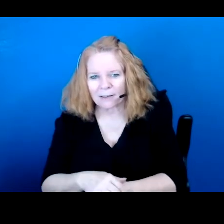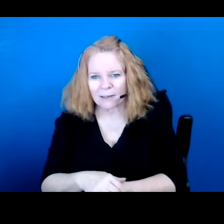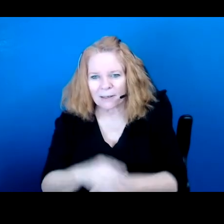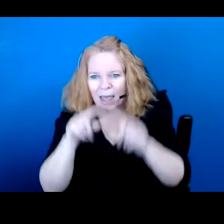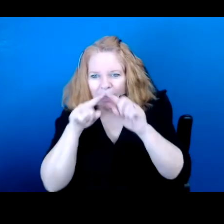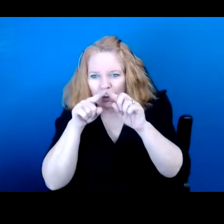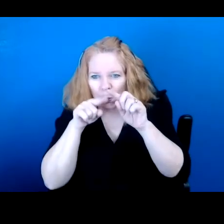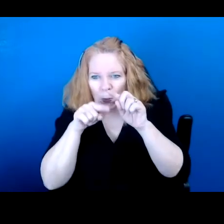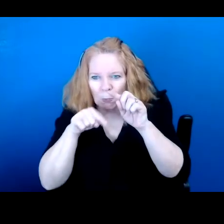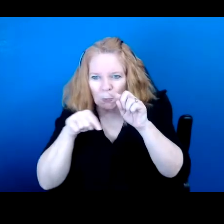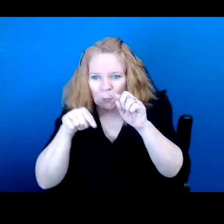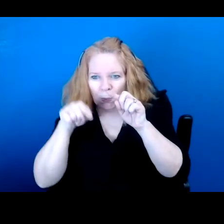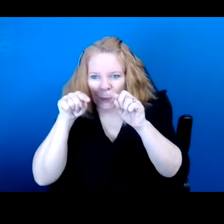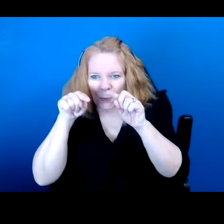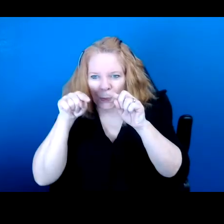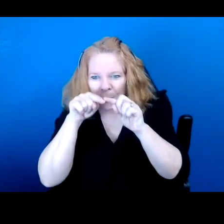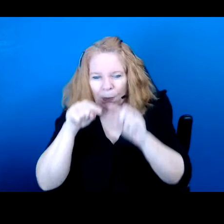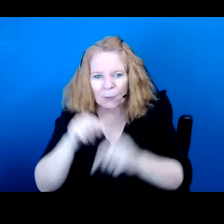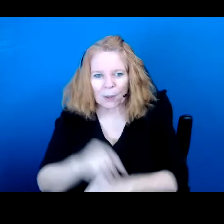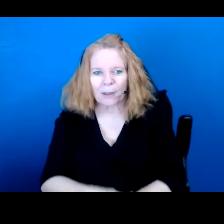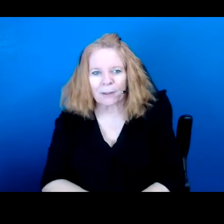ahora es un lingüista